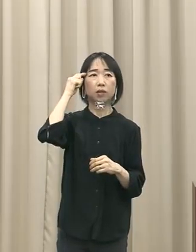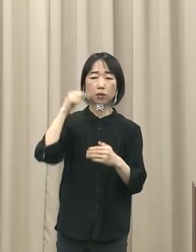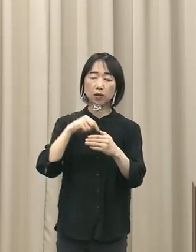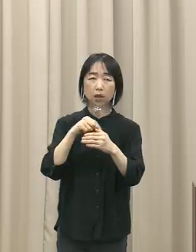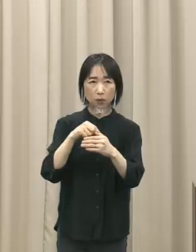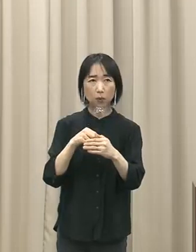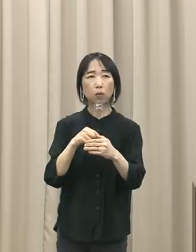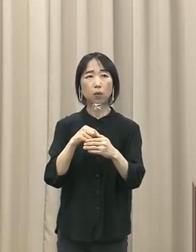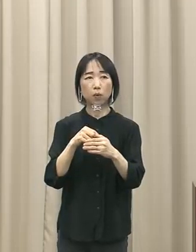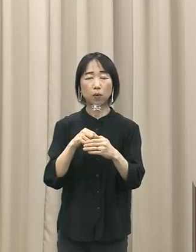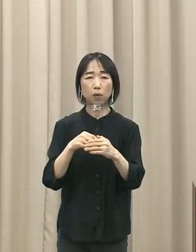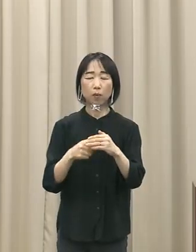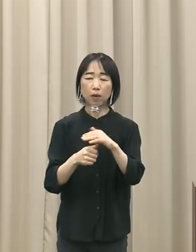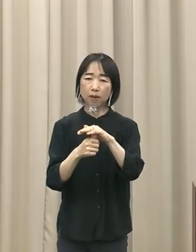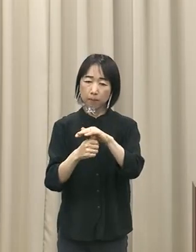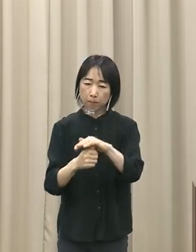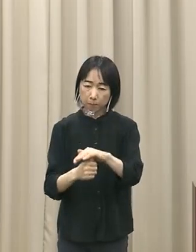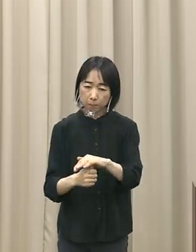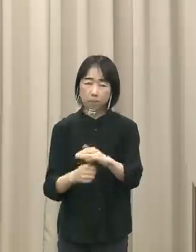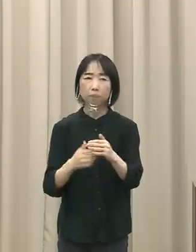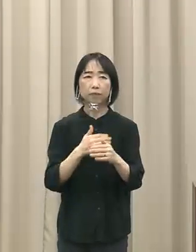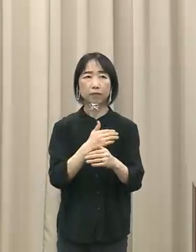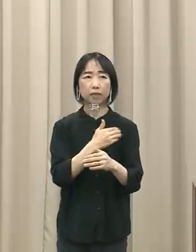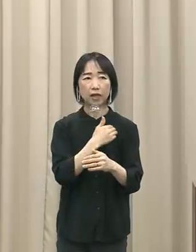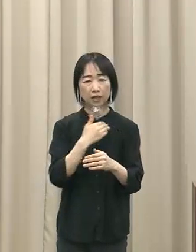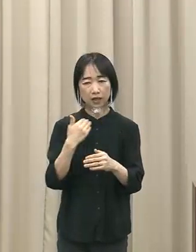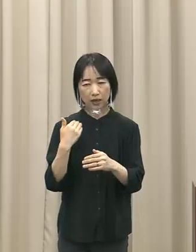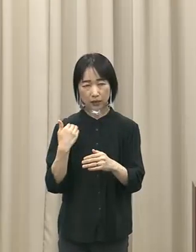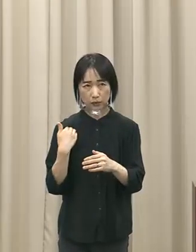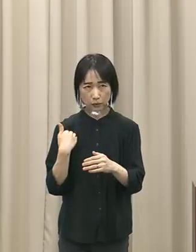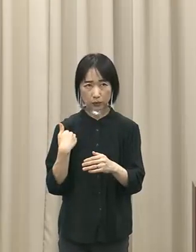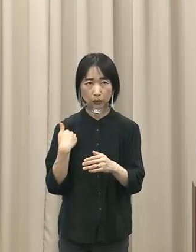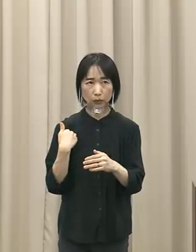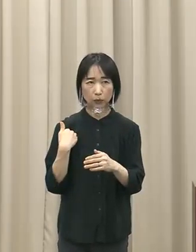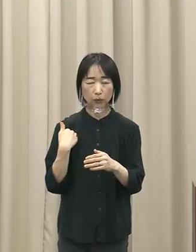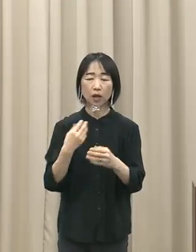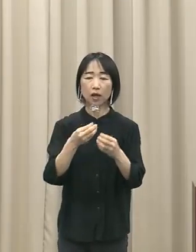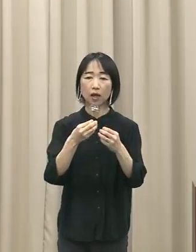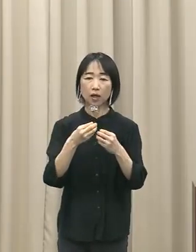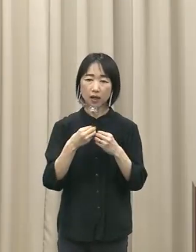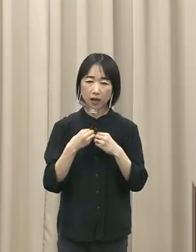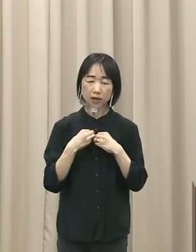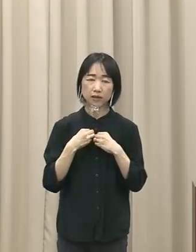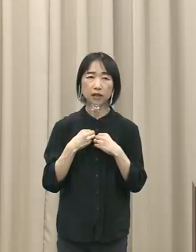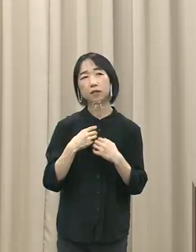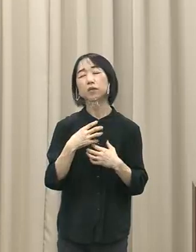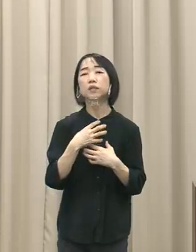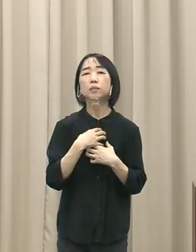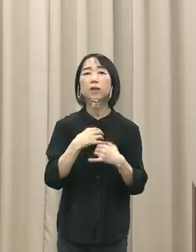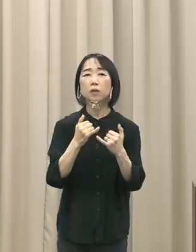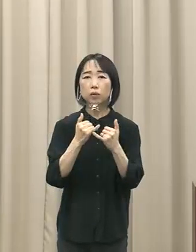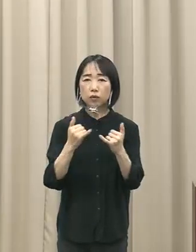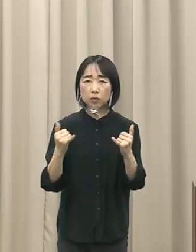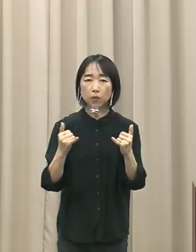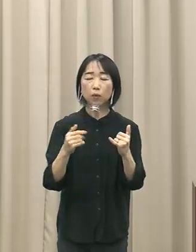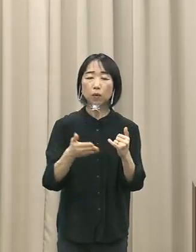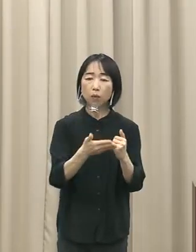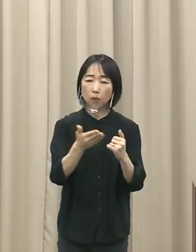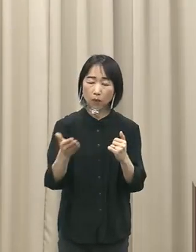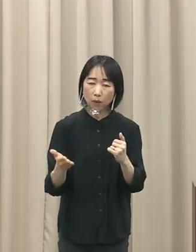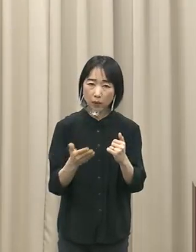ぼ抑えきれてるの、抑えっていうのはその感染の可能性のある方、検査を しなきゃいけない方についてはほ